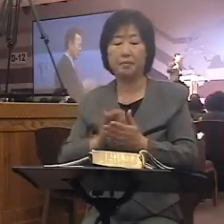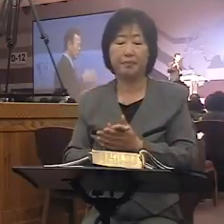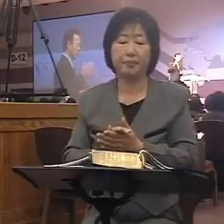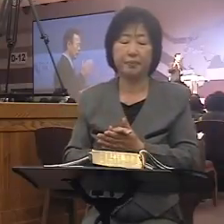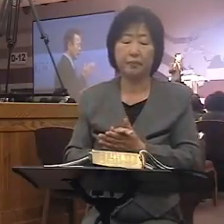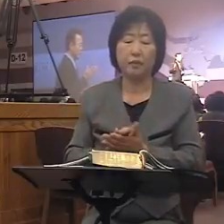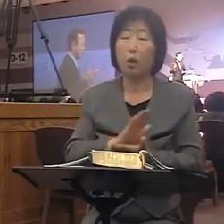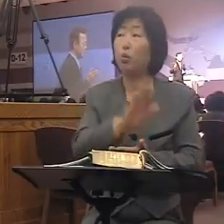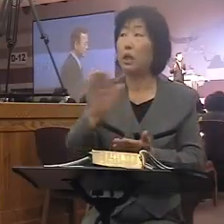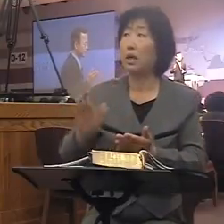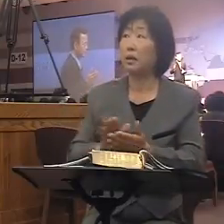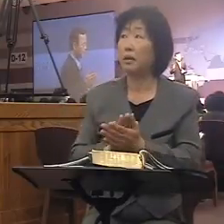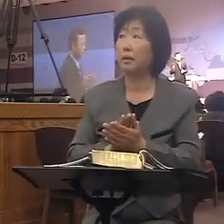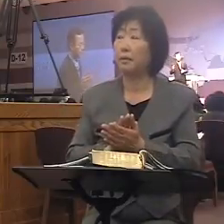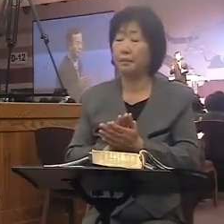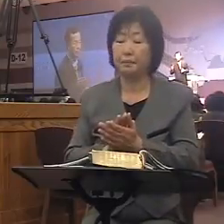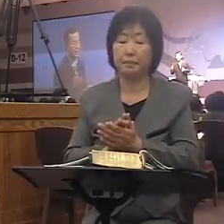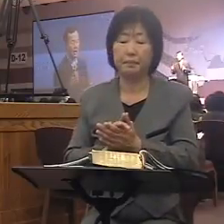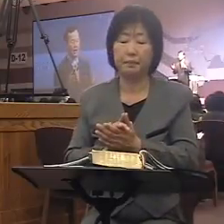여러분, 우리가